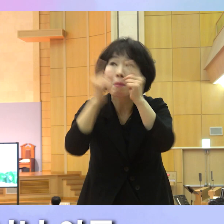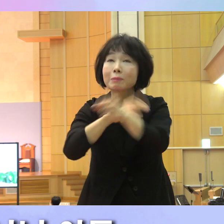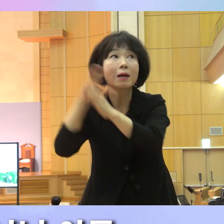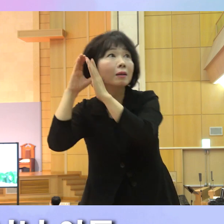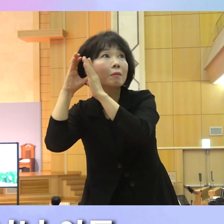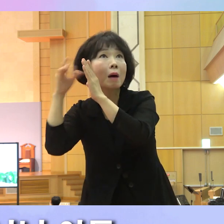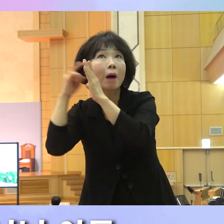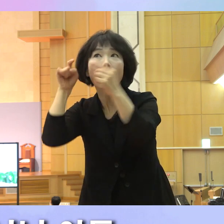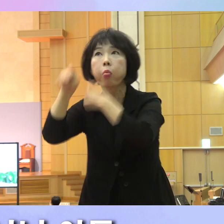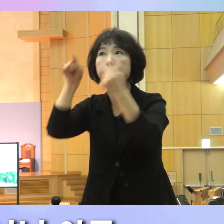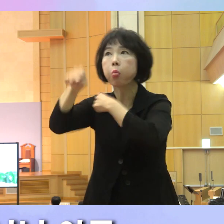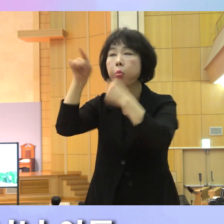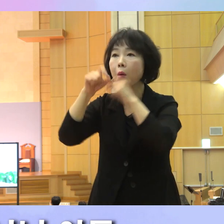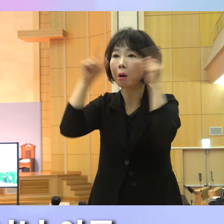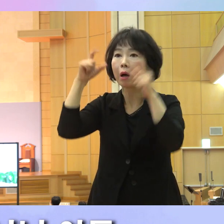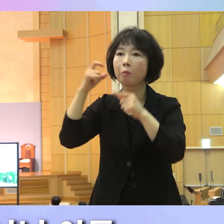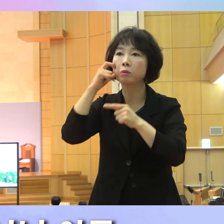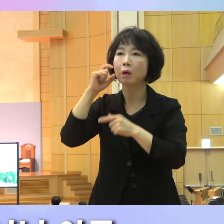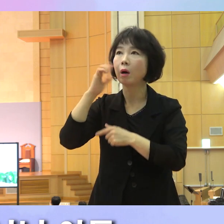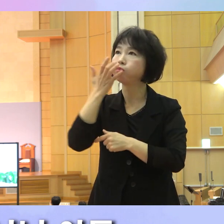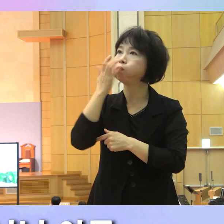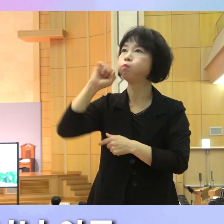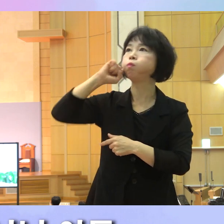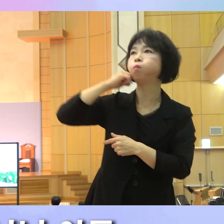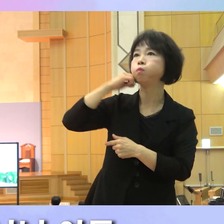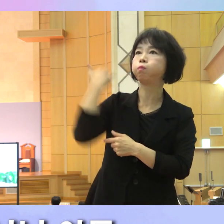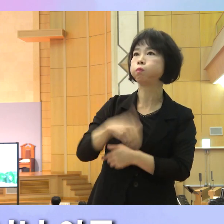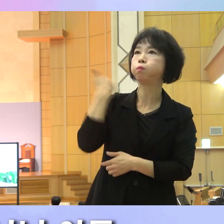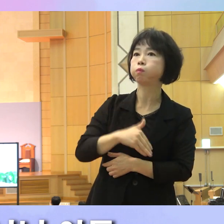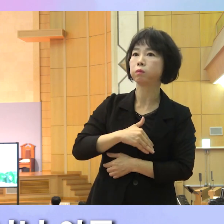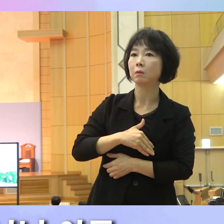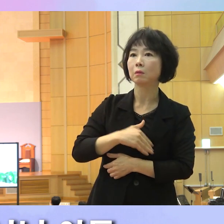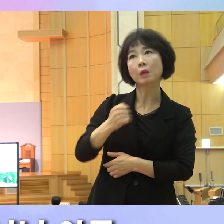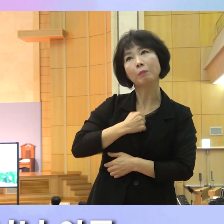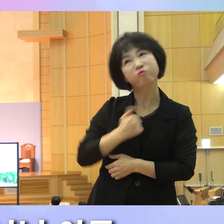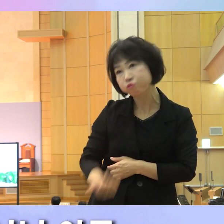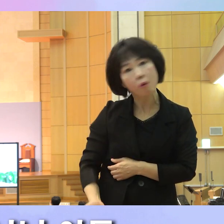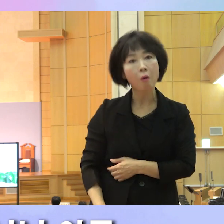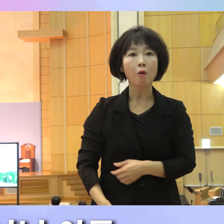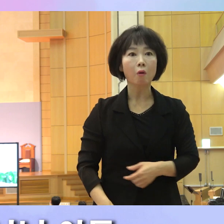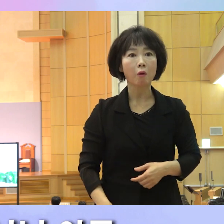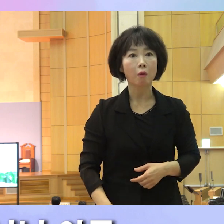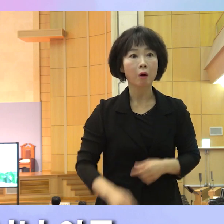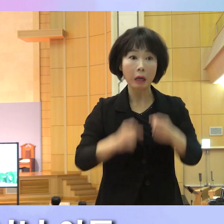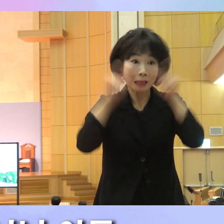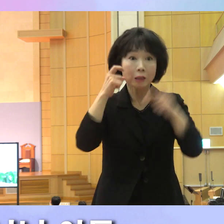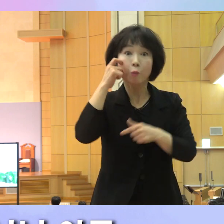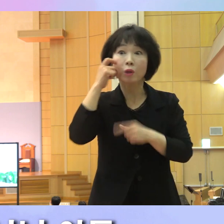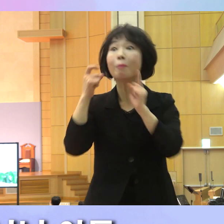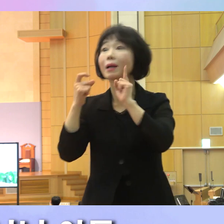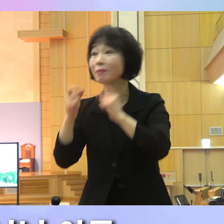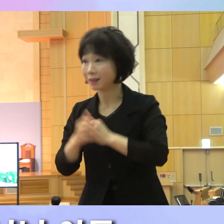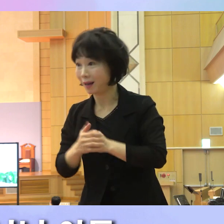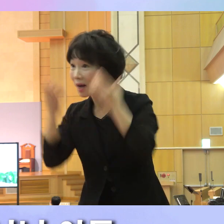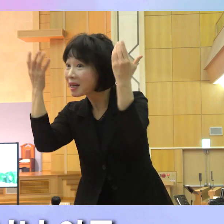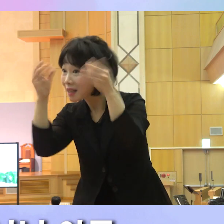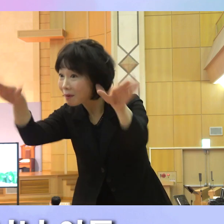세상적인 상식을 가지고 그 말을 알아들을 수가 없어요. 예를 하나 들겠습니다.